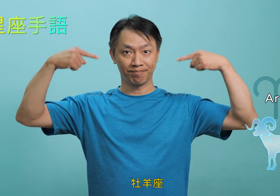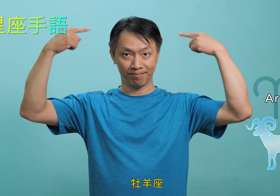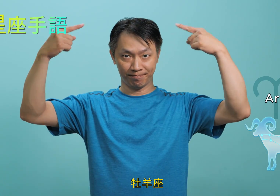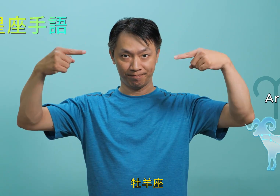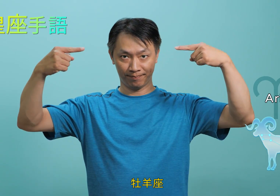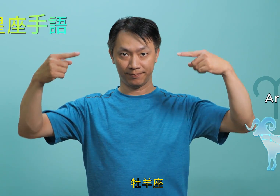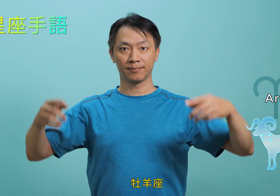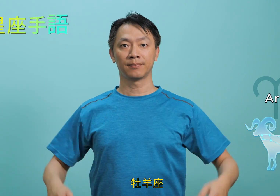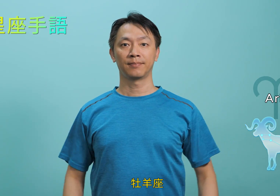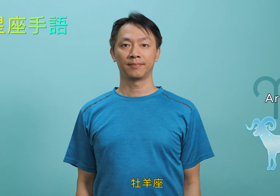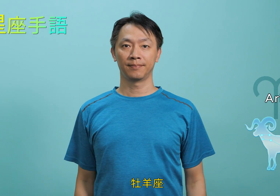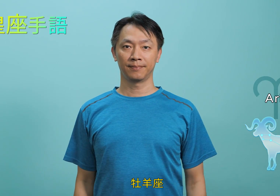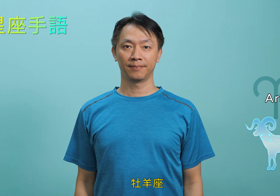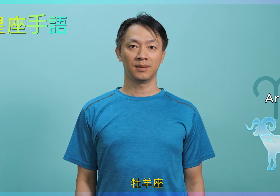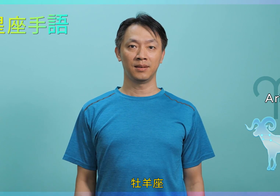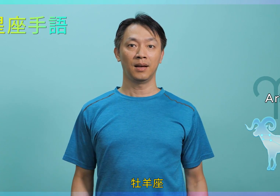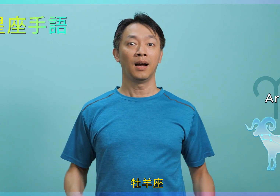牡羊座。